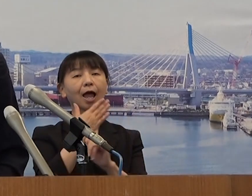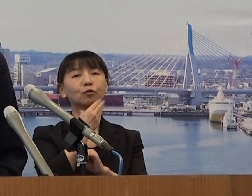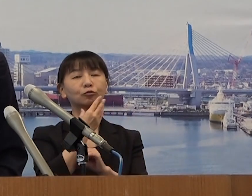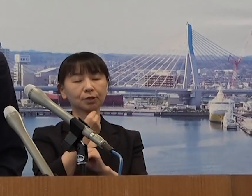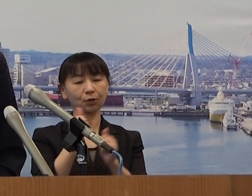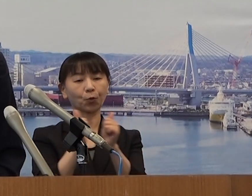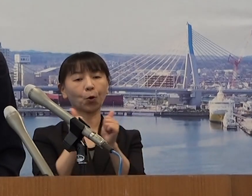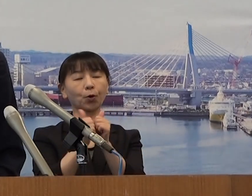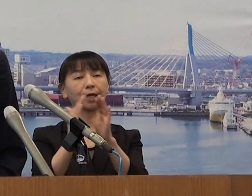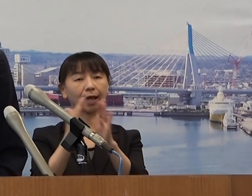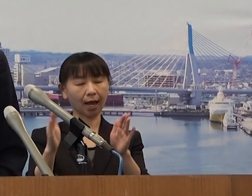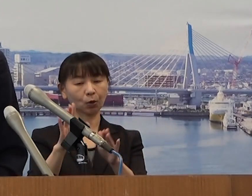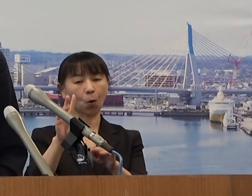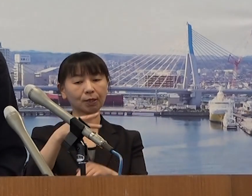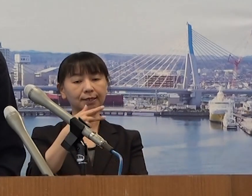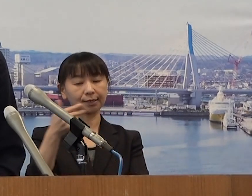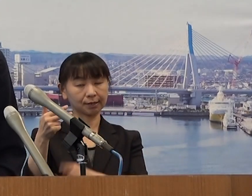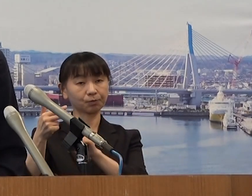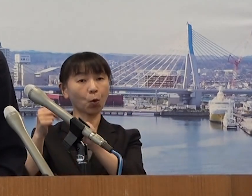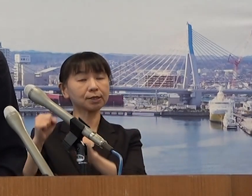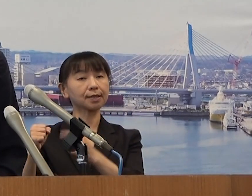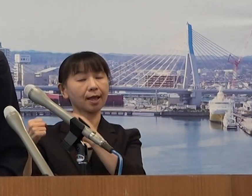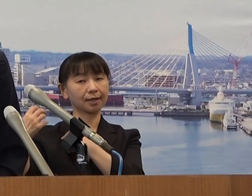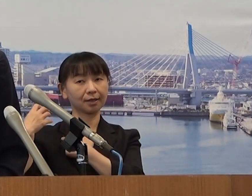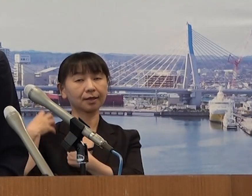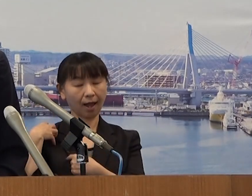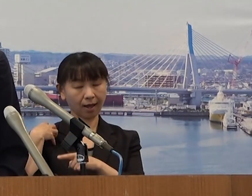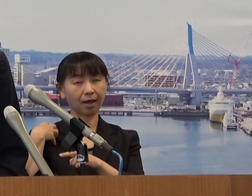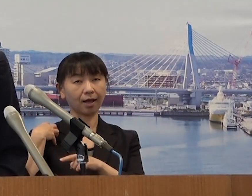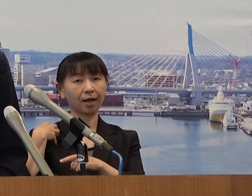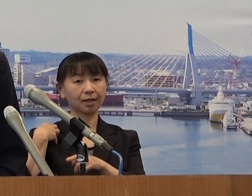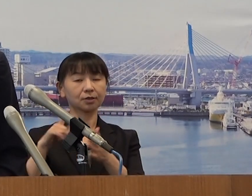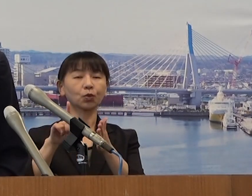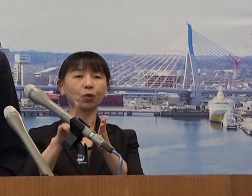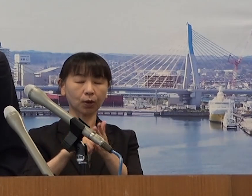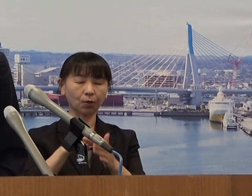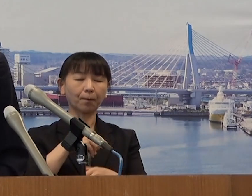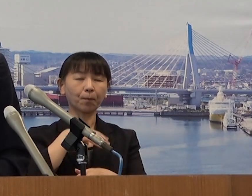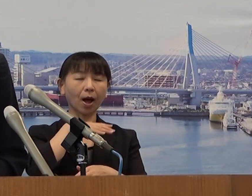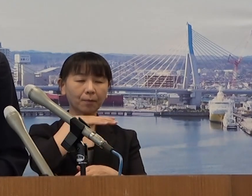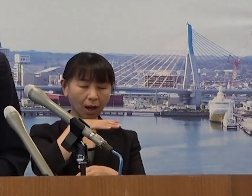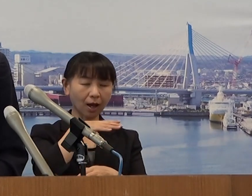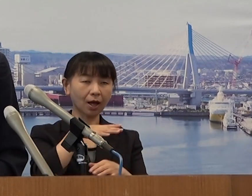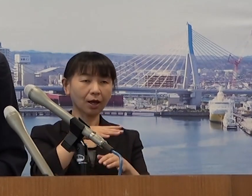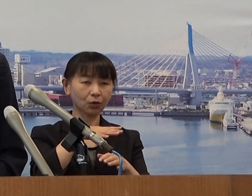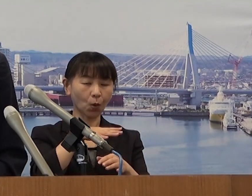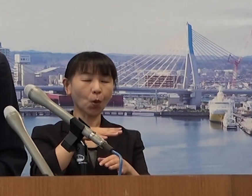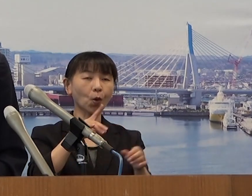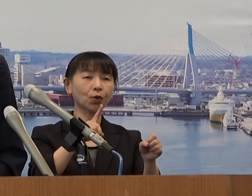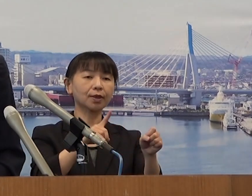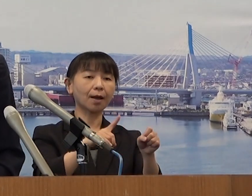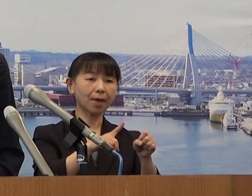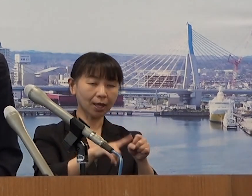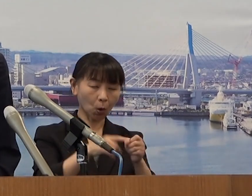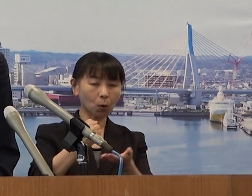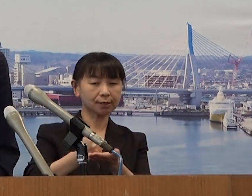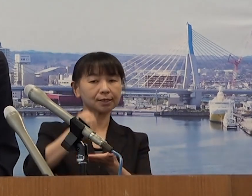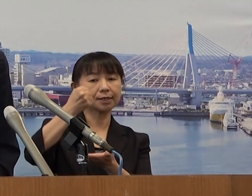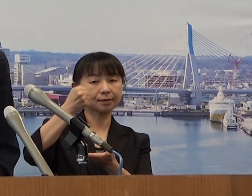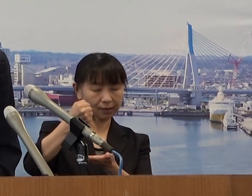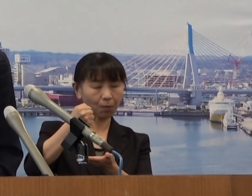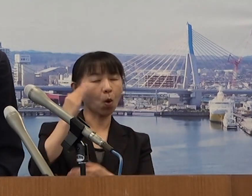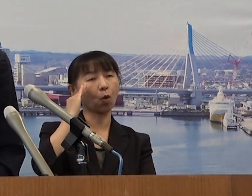理事などをしておりまして、そんな時にもやっぱりその年を越すのための資金にも困ってしま